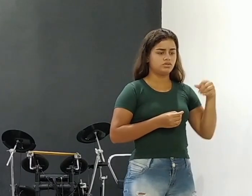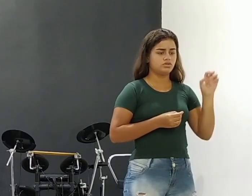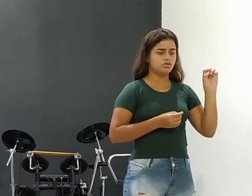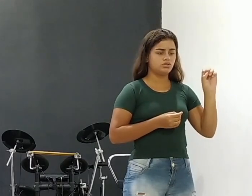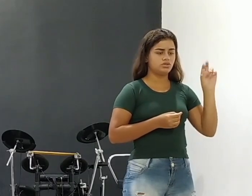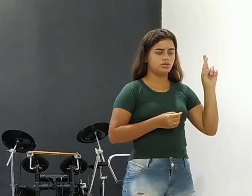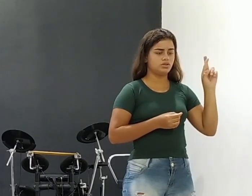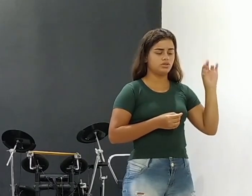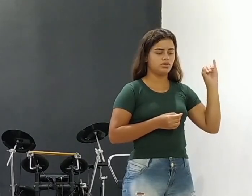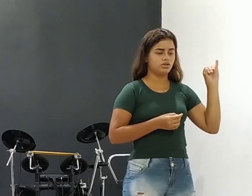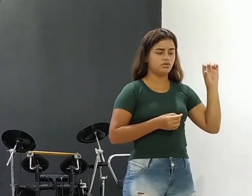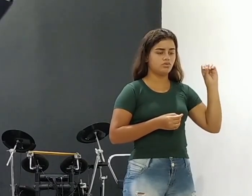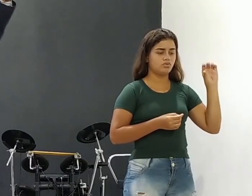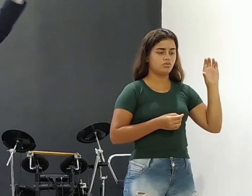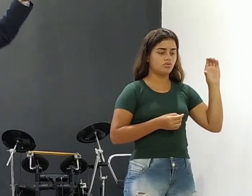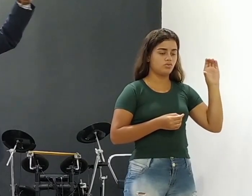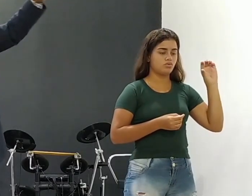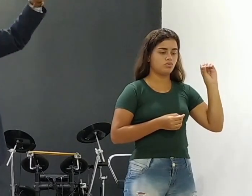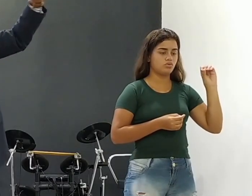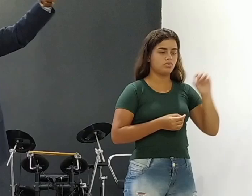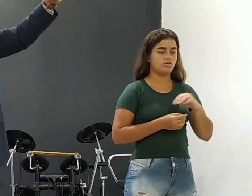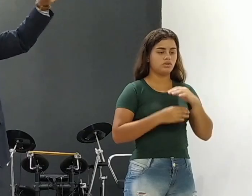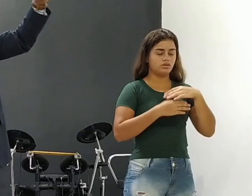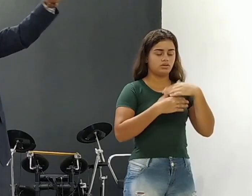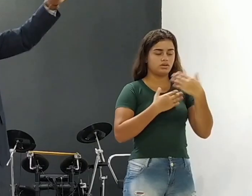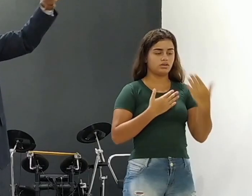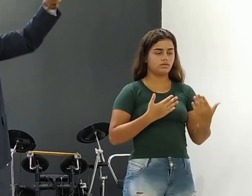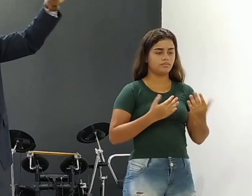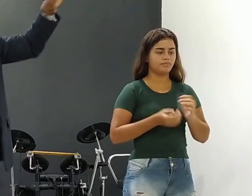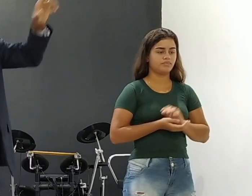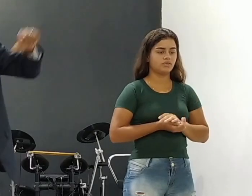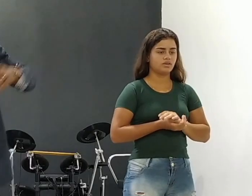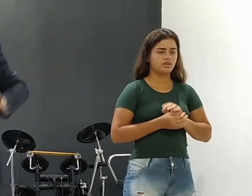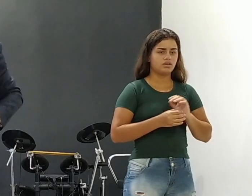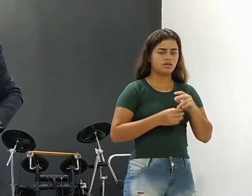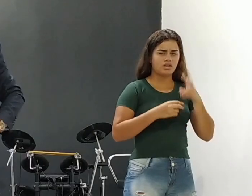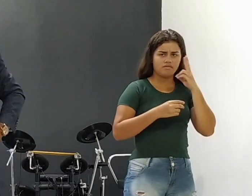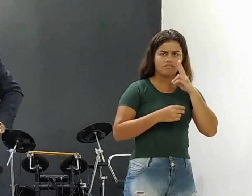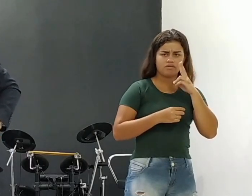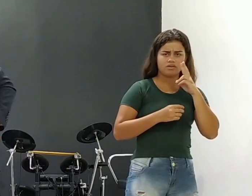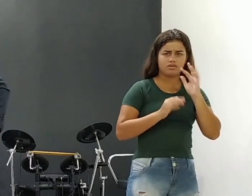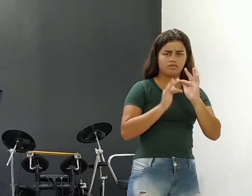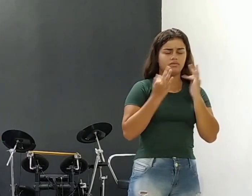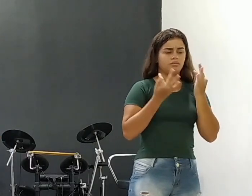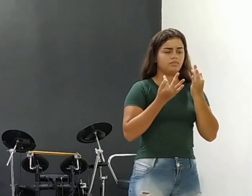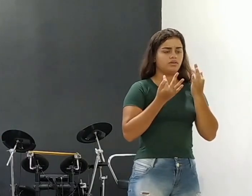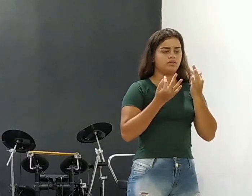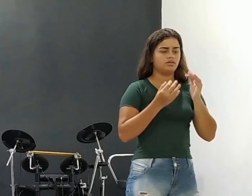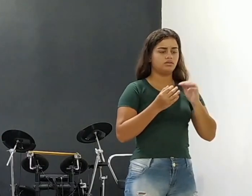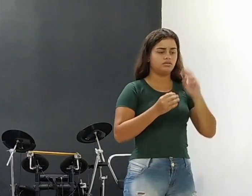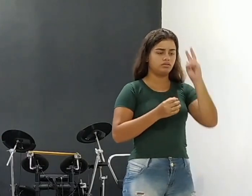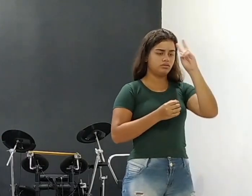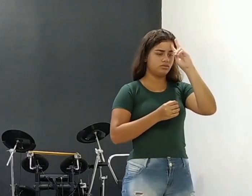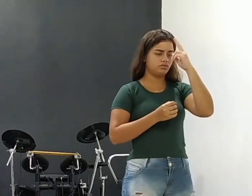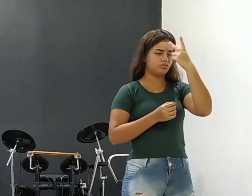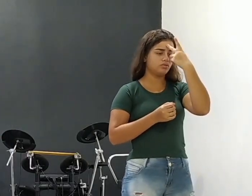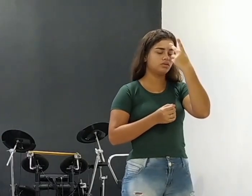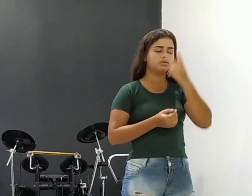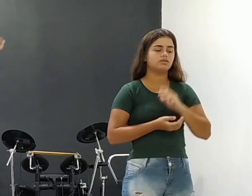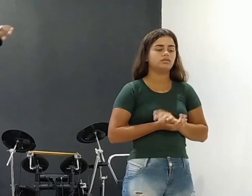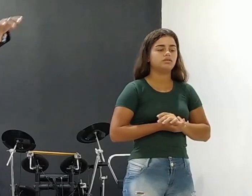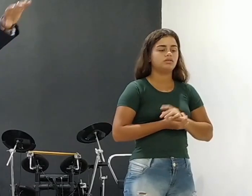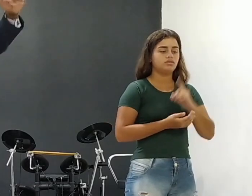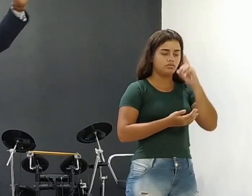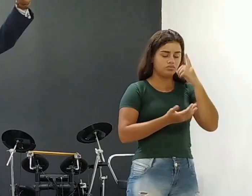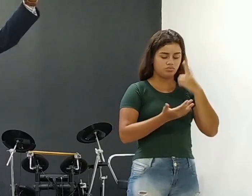Josué, quer ver aquele familiar se converter? Compromisso comigo.